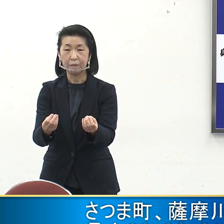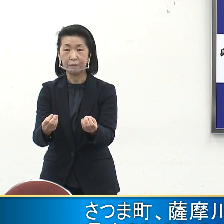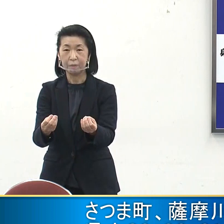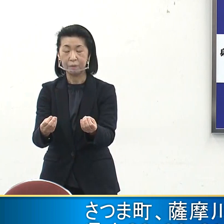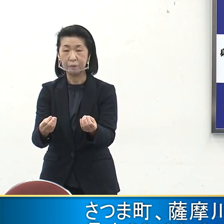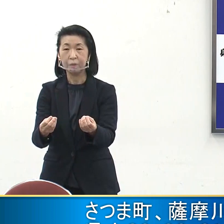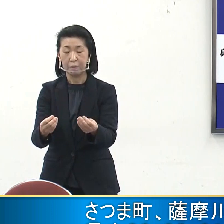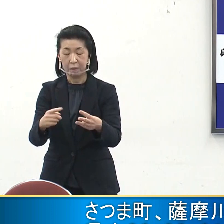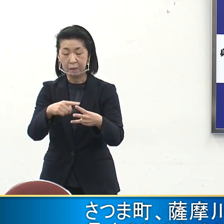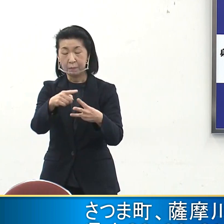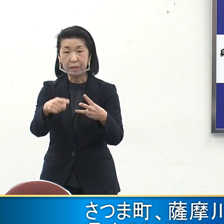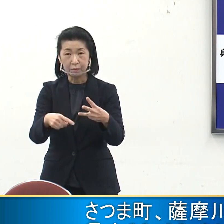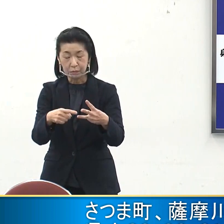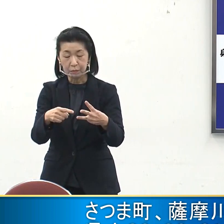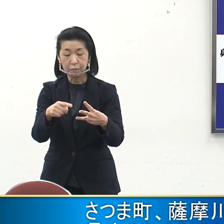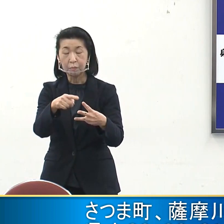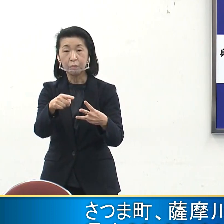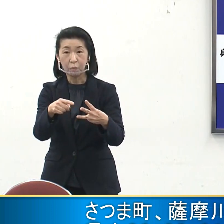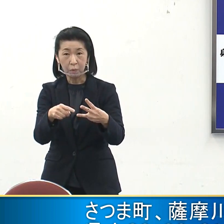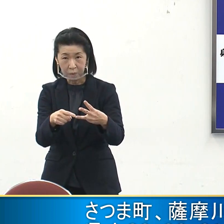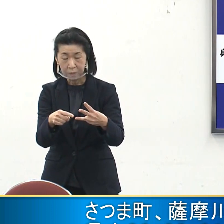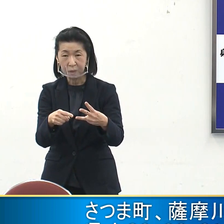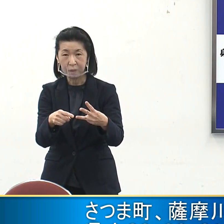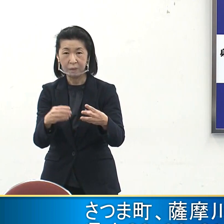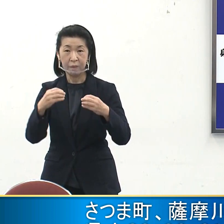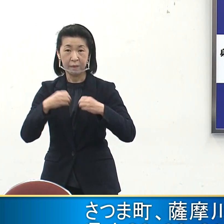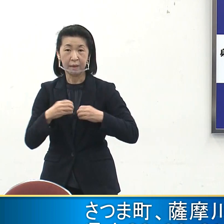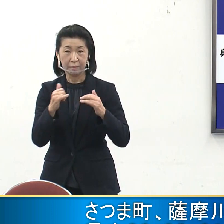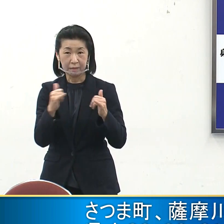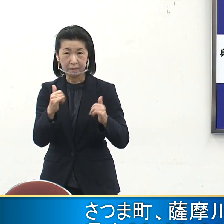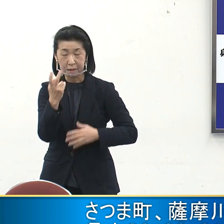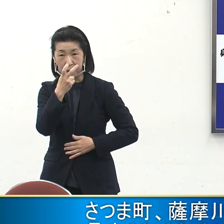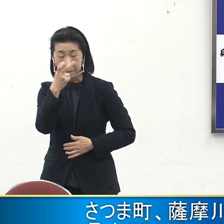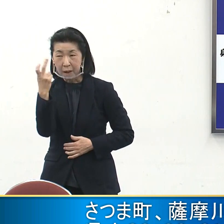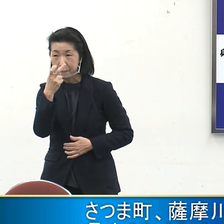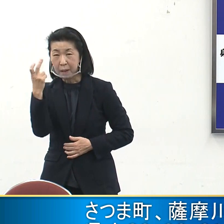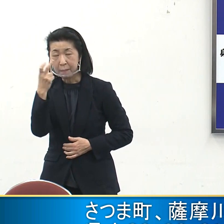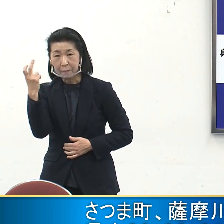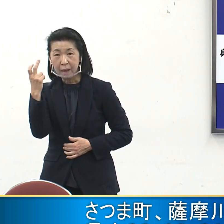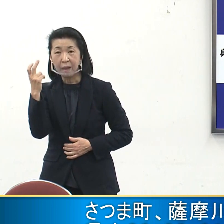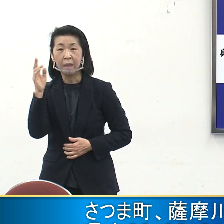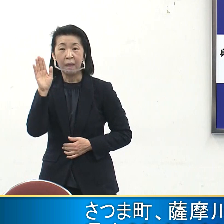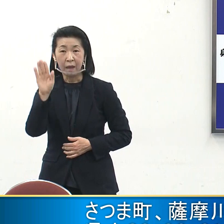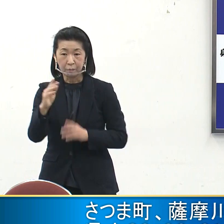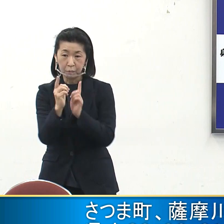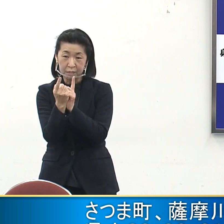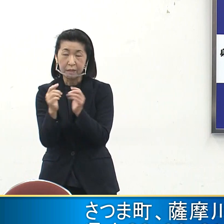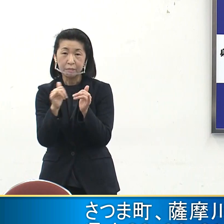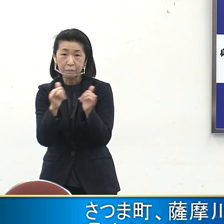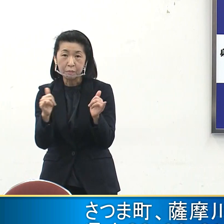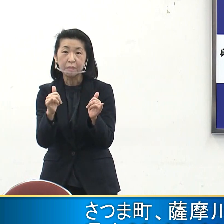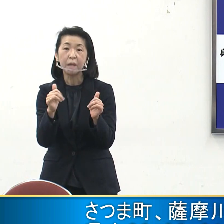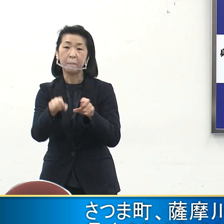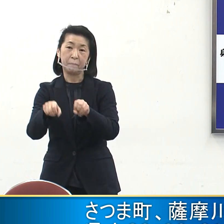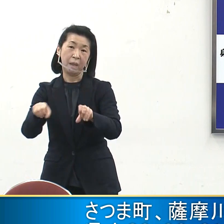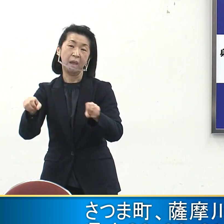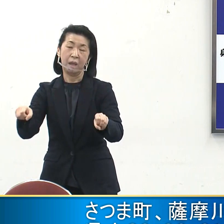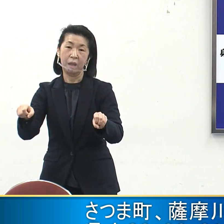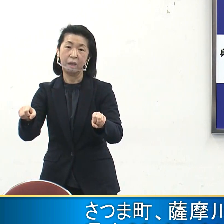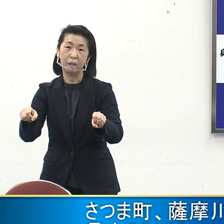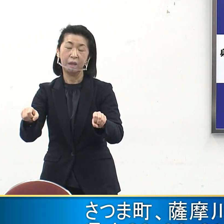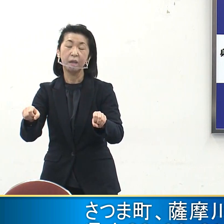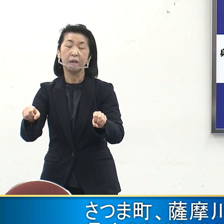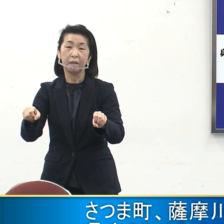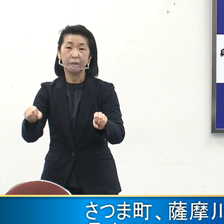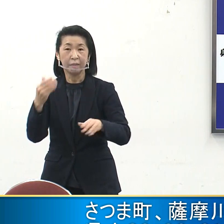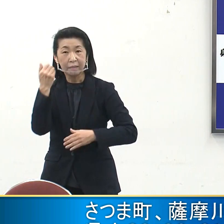ぞれクラスターが発生した施設等におきましては、感染者が発生して以降、接触者の特定がなされており、現時点で不特定多